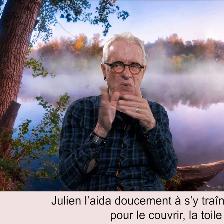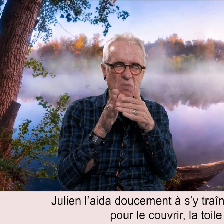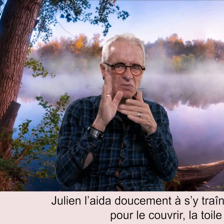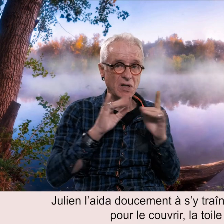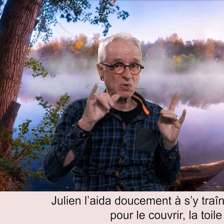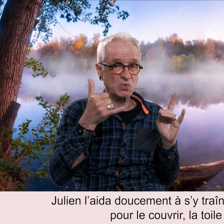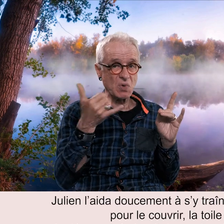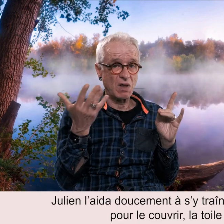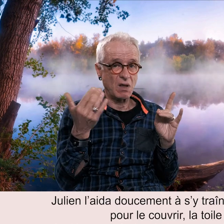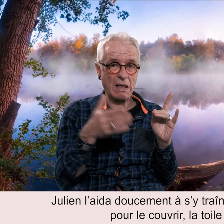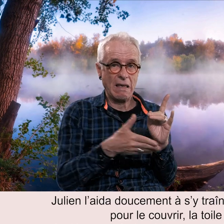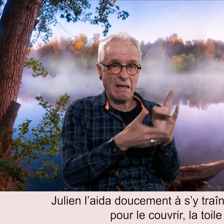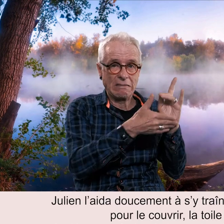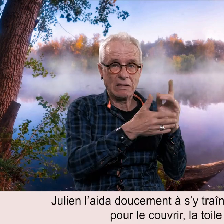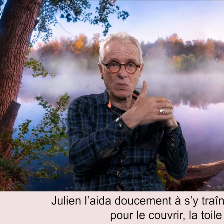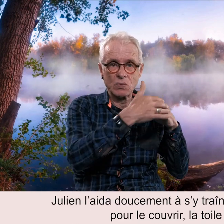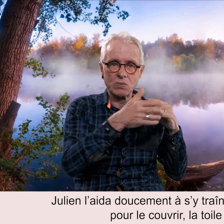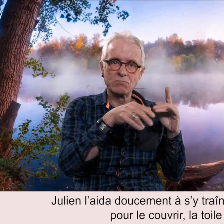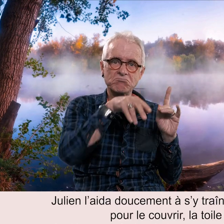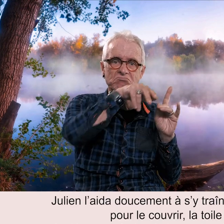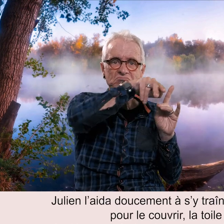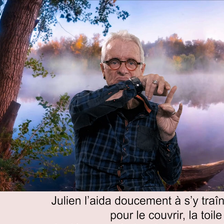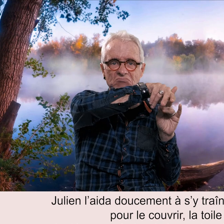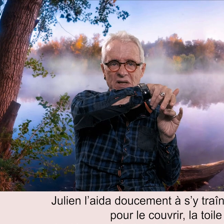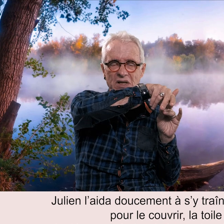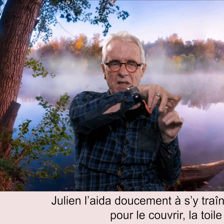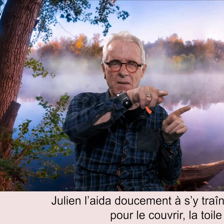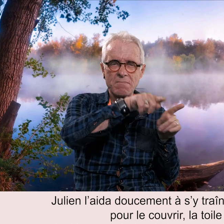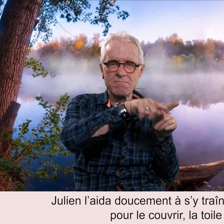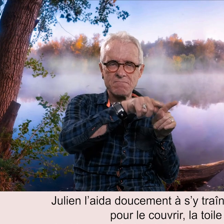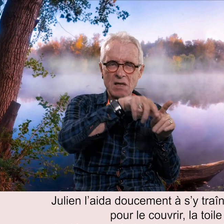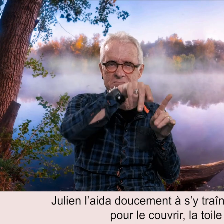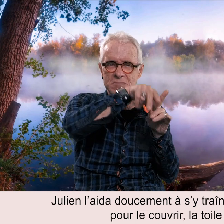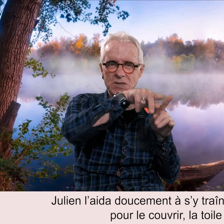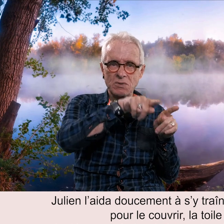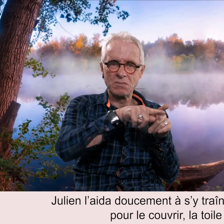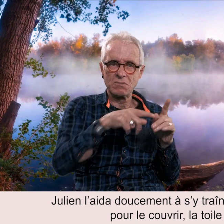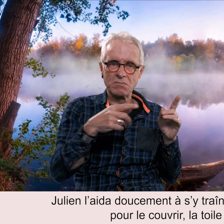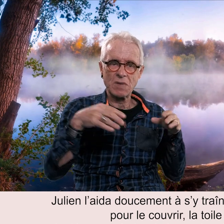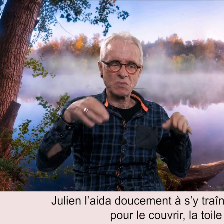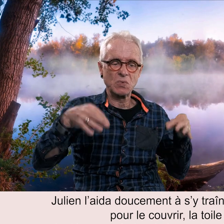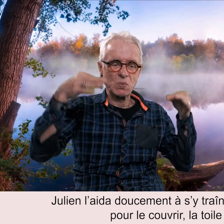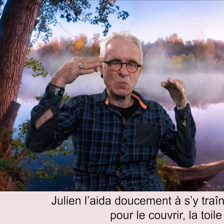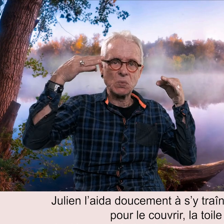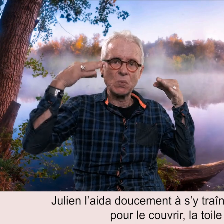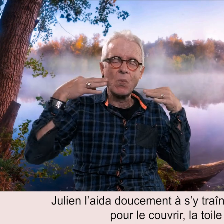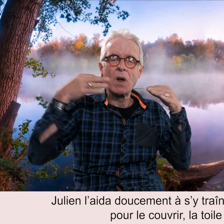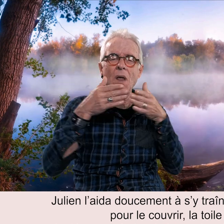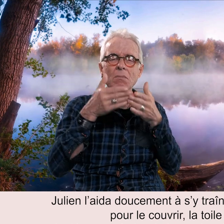Julien l'aida doucement à s'y traîner et même étendit sur lui pour le couvrir la toile de son bateau.